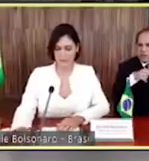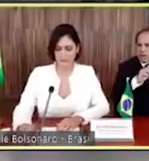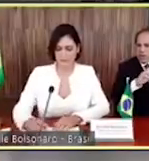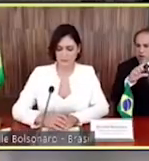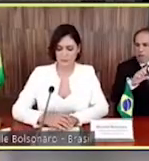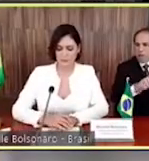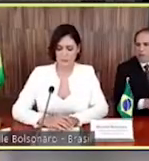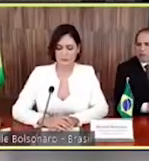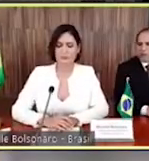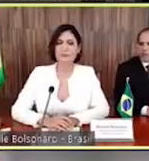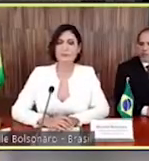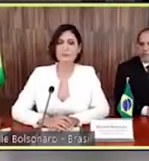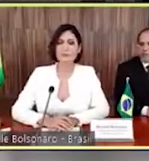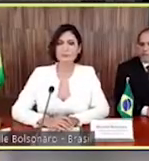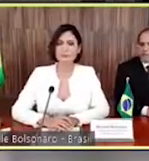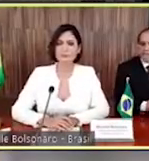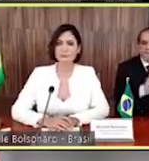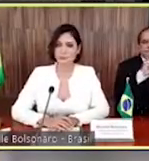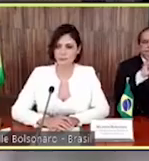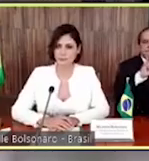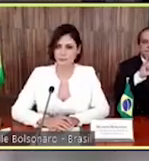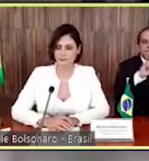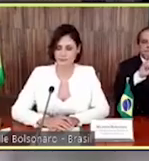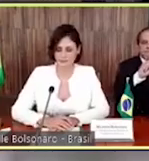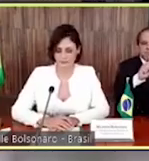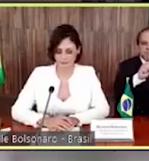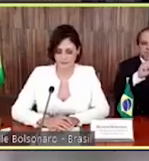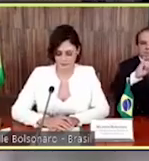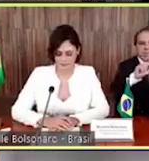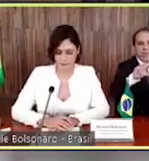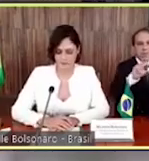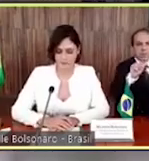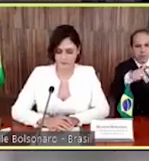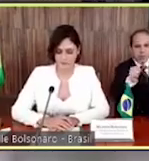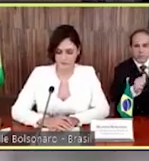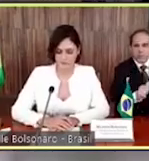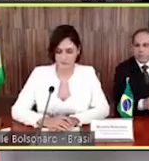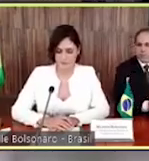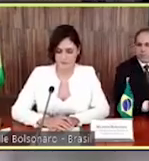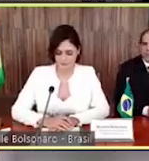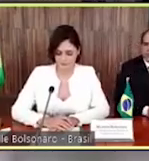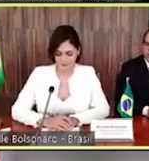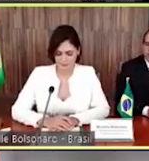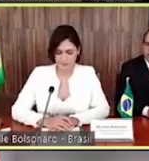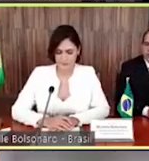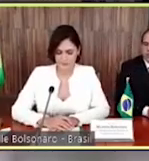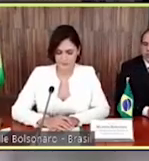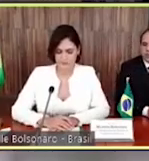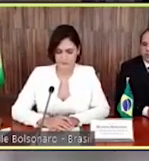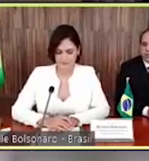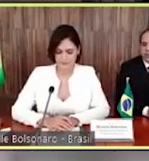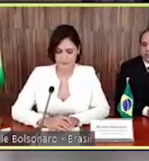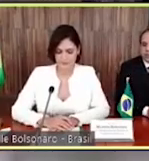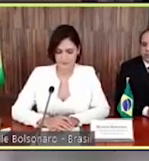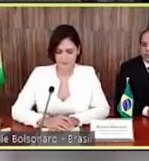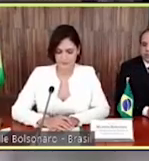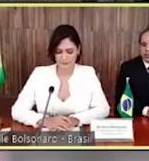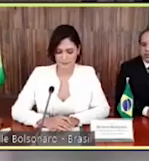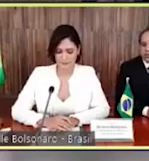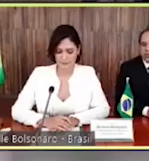También saludo a las primeras damas, Fabiola, Cecilia, Rocío, Ana